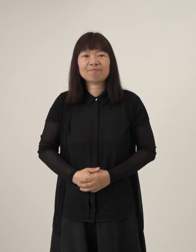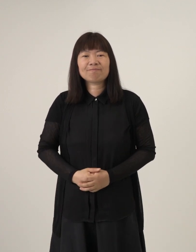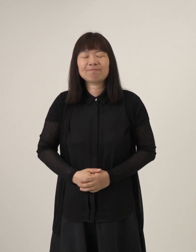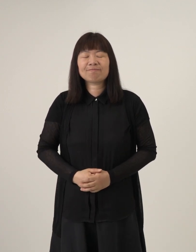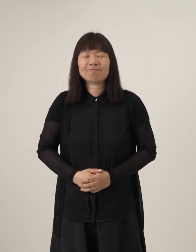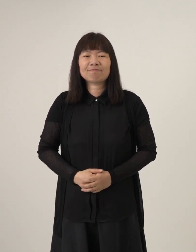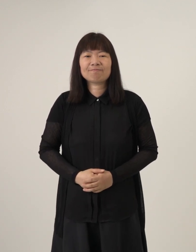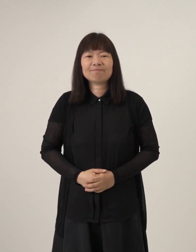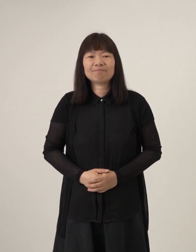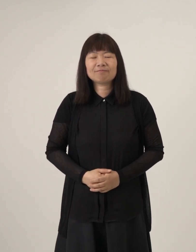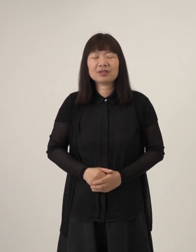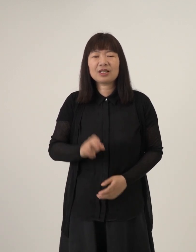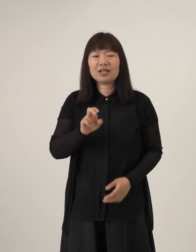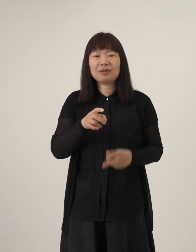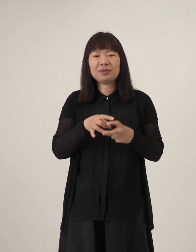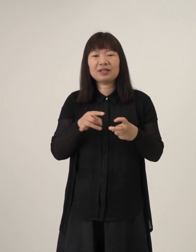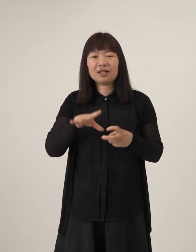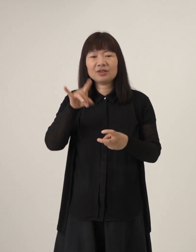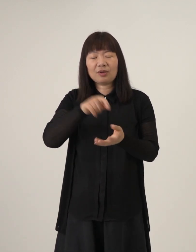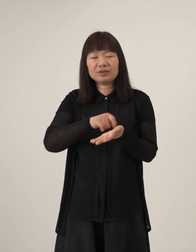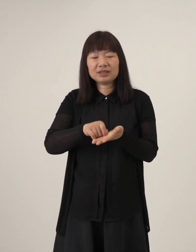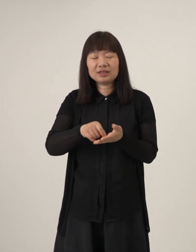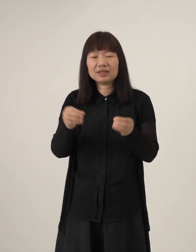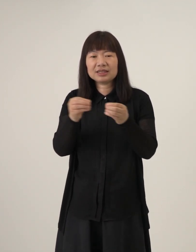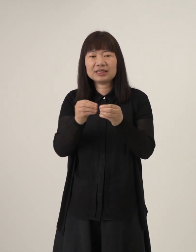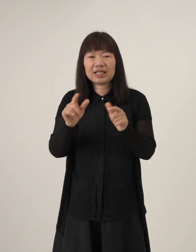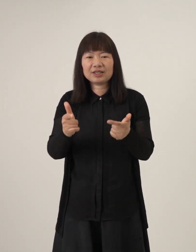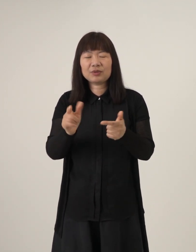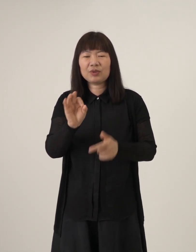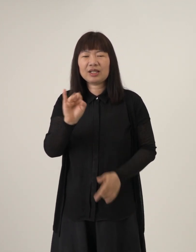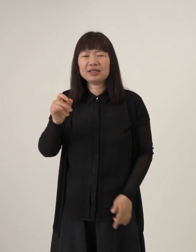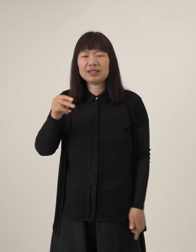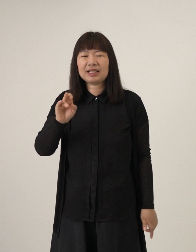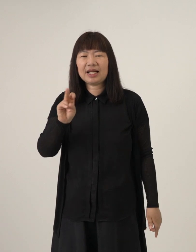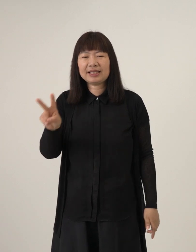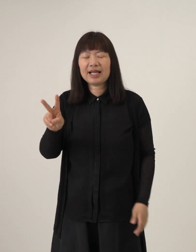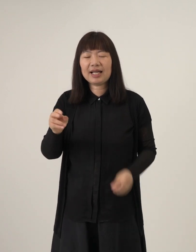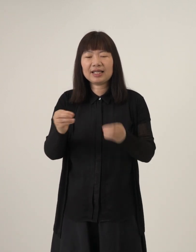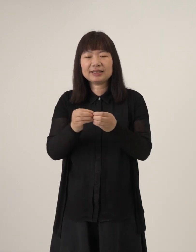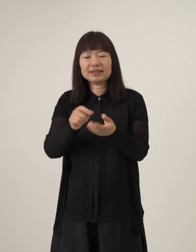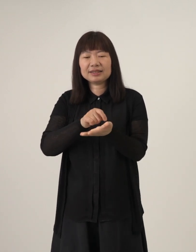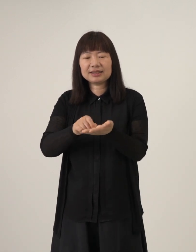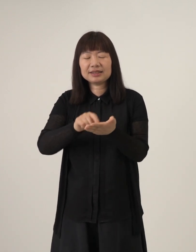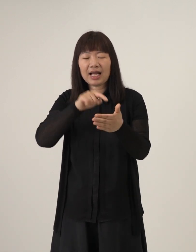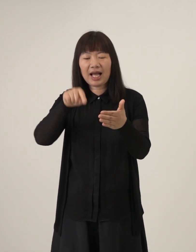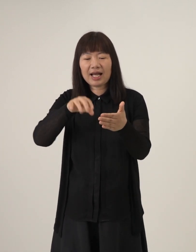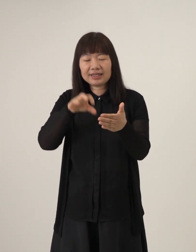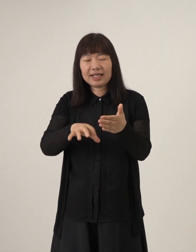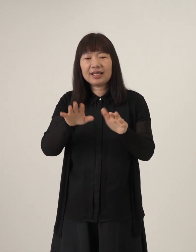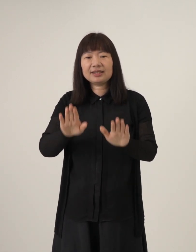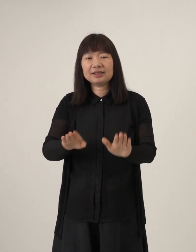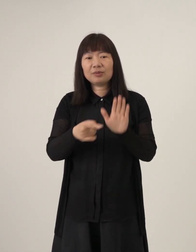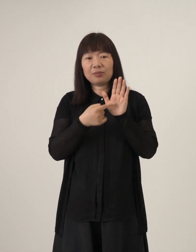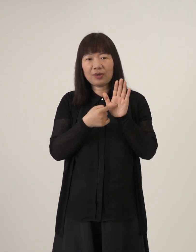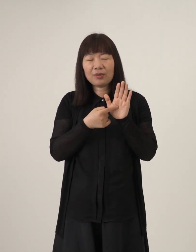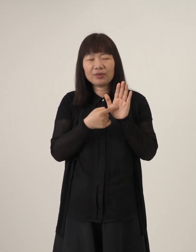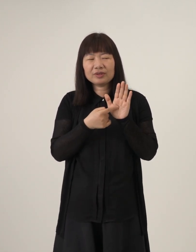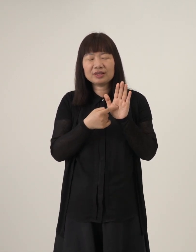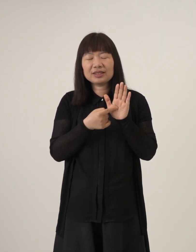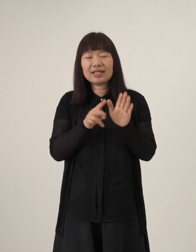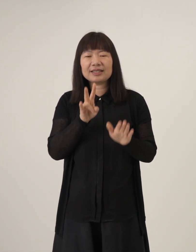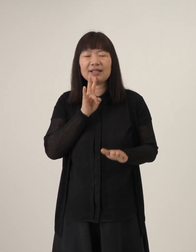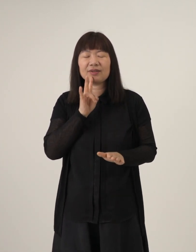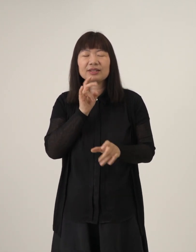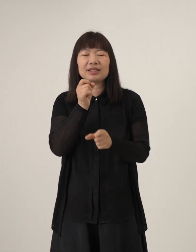예? 마태가 처음 쓴 글이 아니고 이사야가 쓴 글 속에 이 표현이, 이